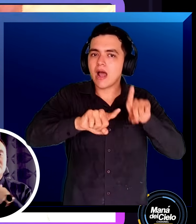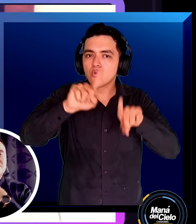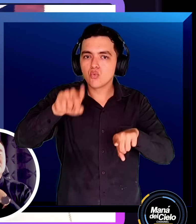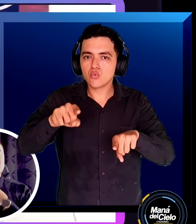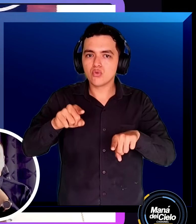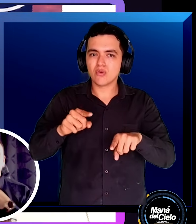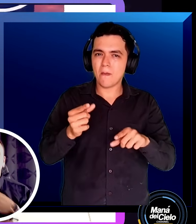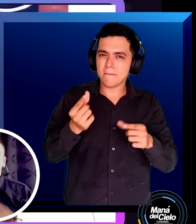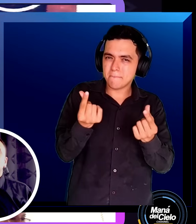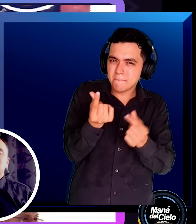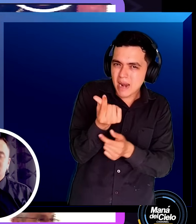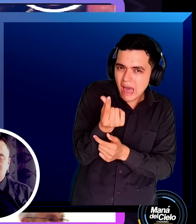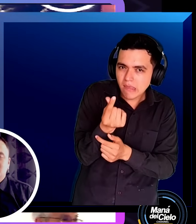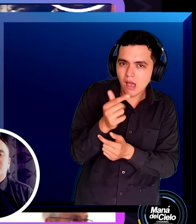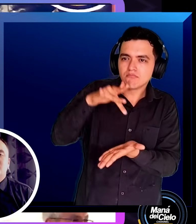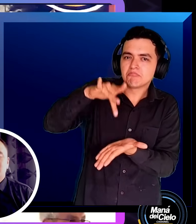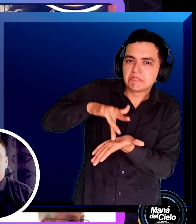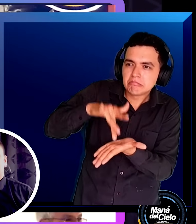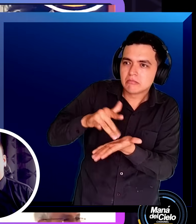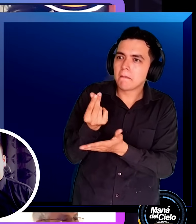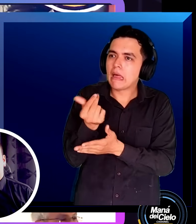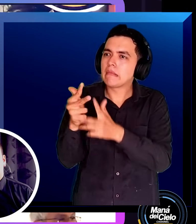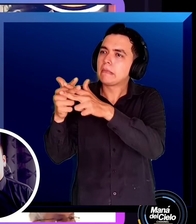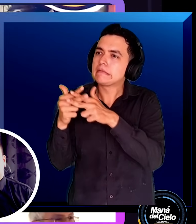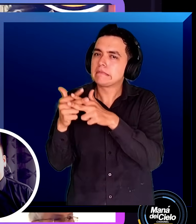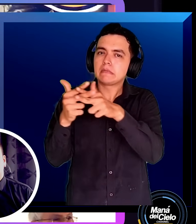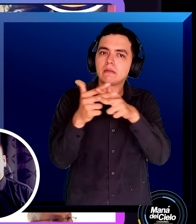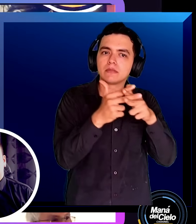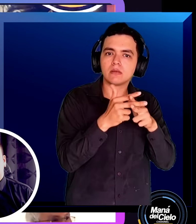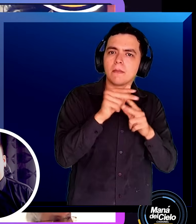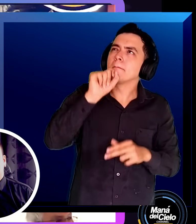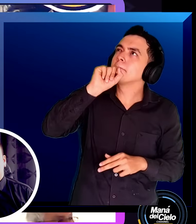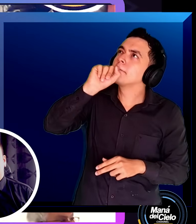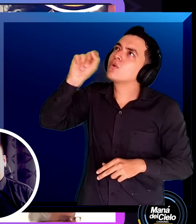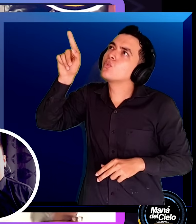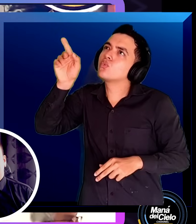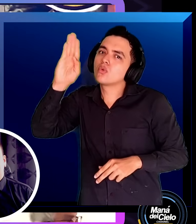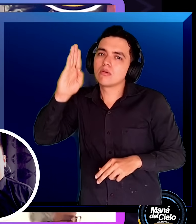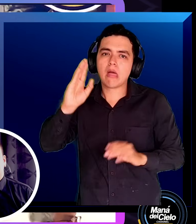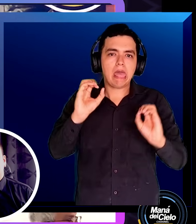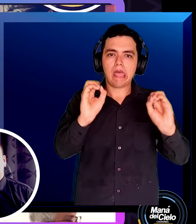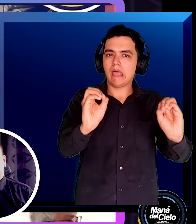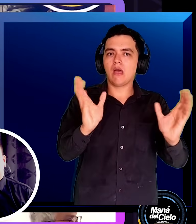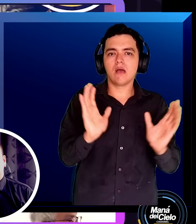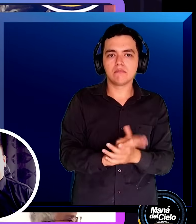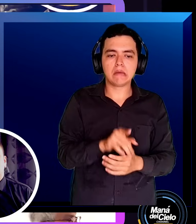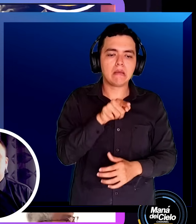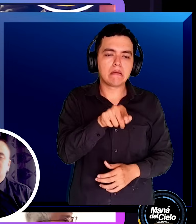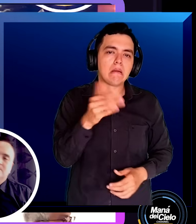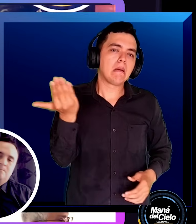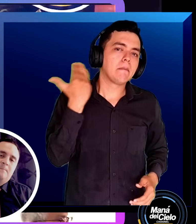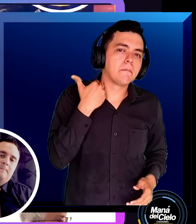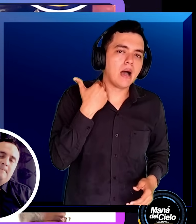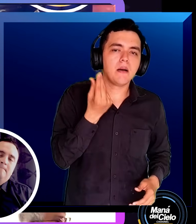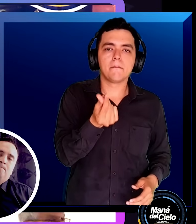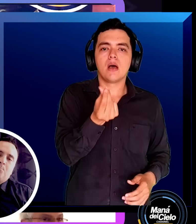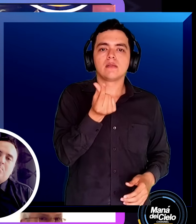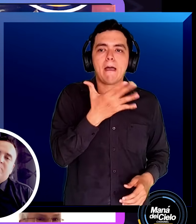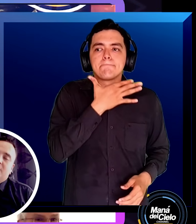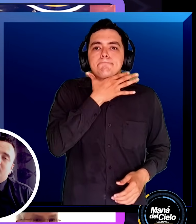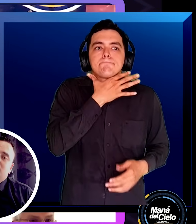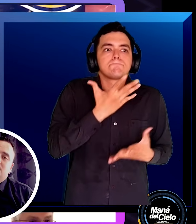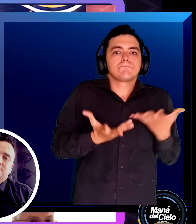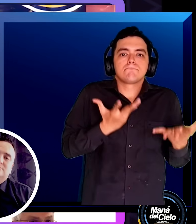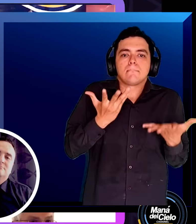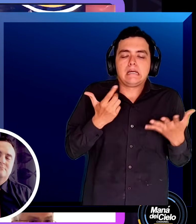parecen derechos, pero sus caminos de muerte. De todas formas son equivocaciones. Ay, pero el día que el Señor me reveló el Padre Nuestro, el día que entendí el Padre